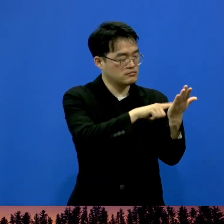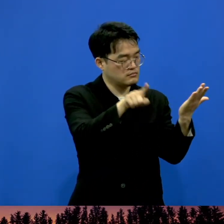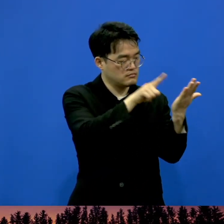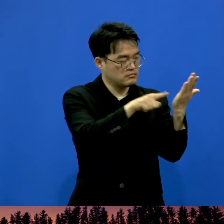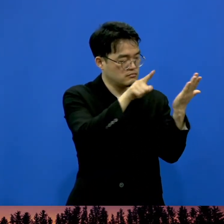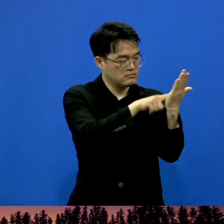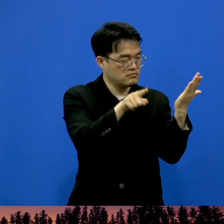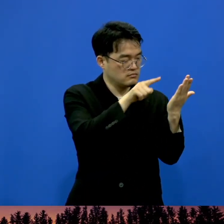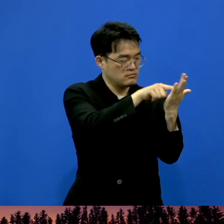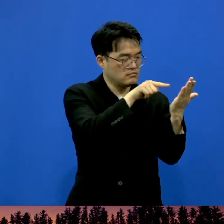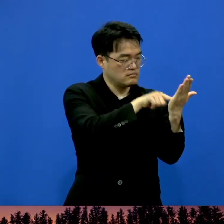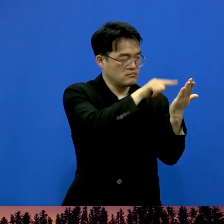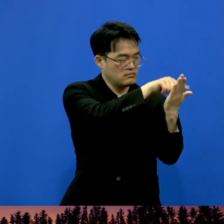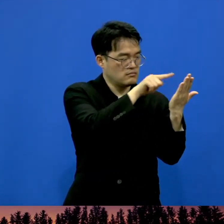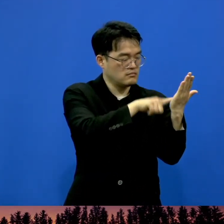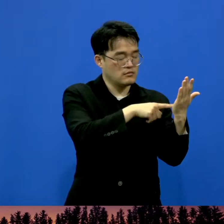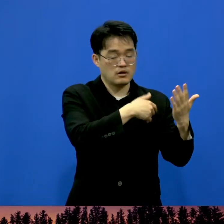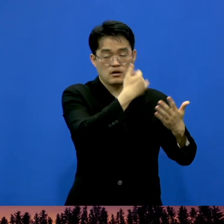와 놀라워요. 놀라워.